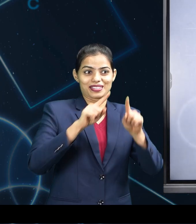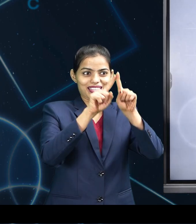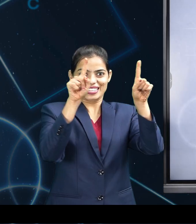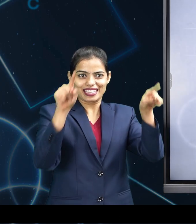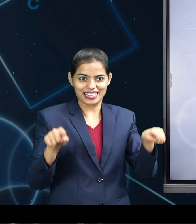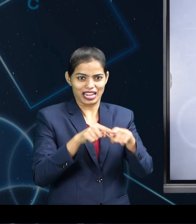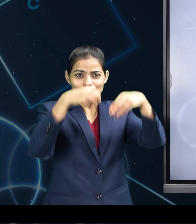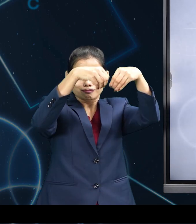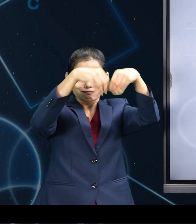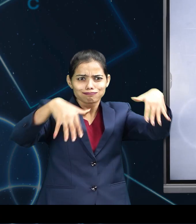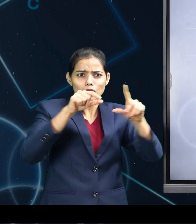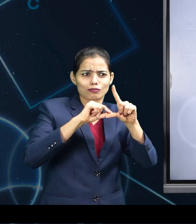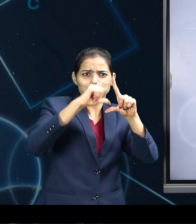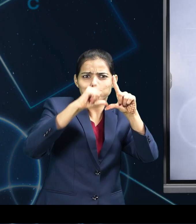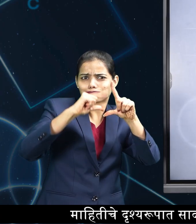आलेख आणि चार्ट्स: